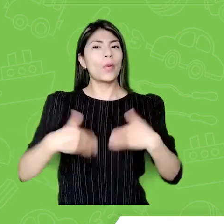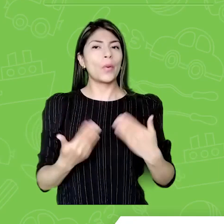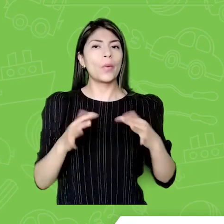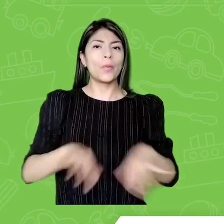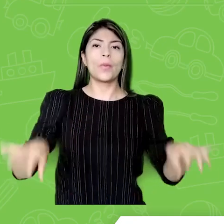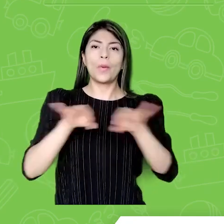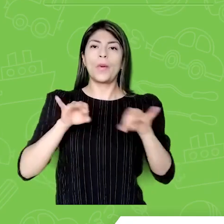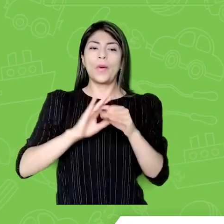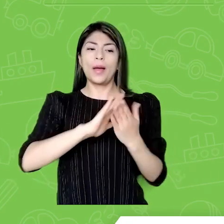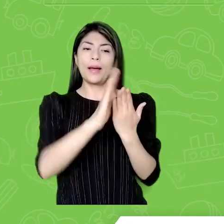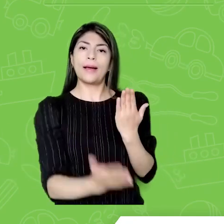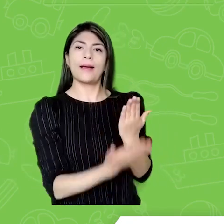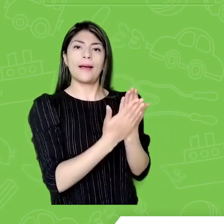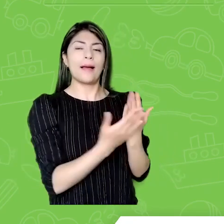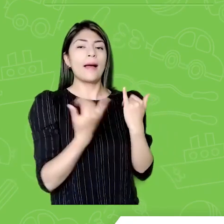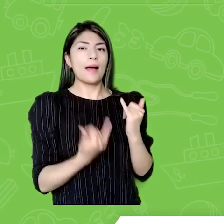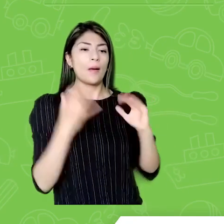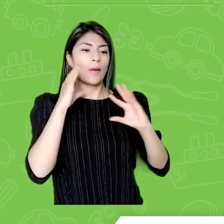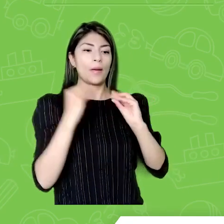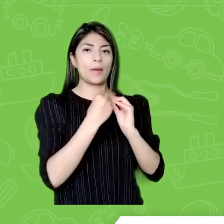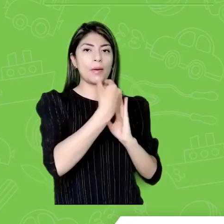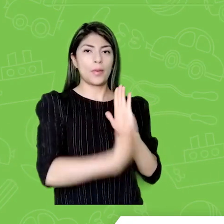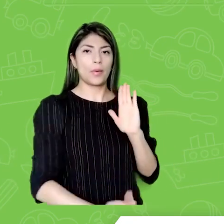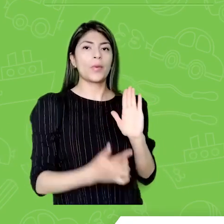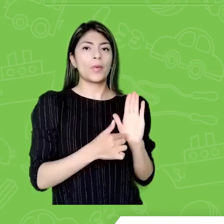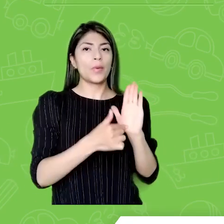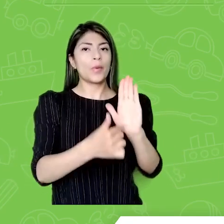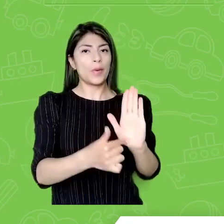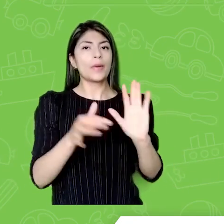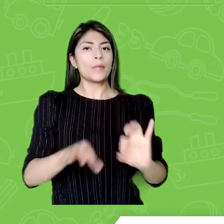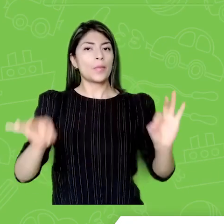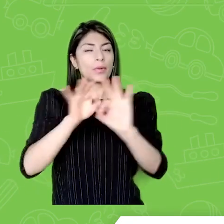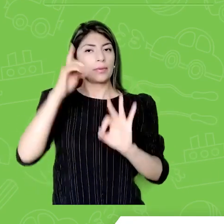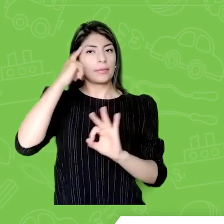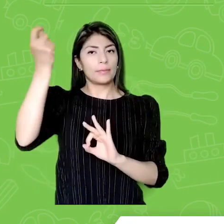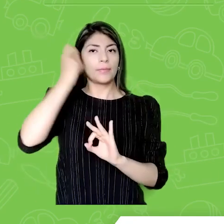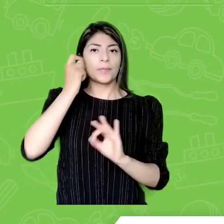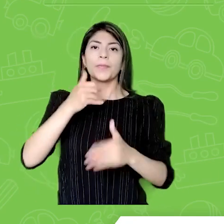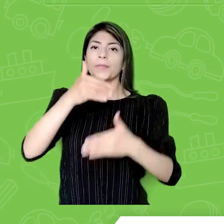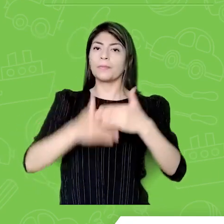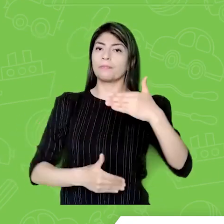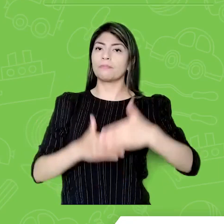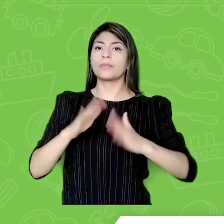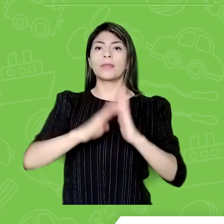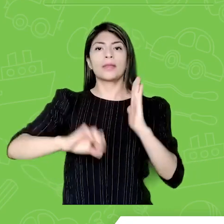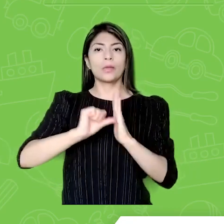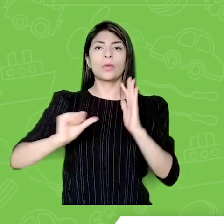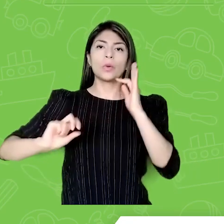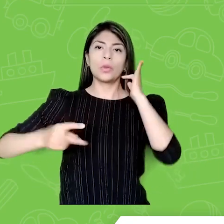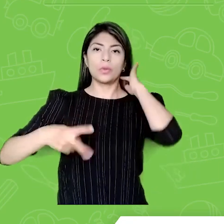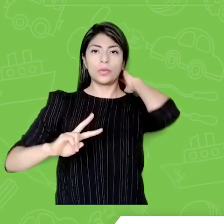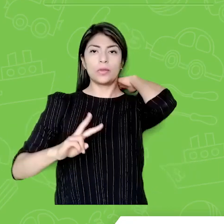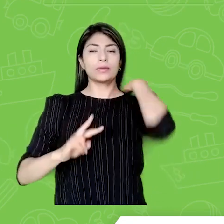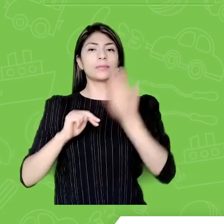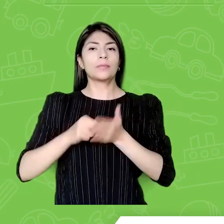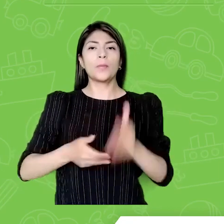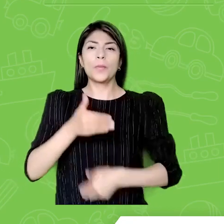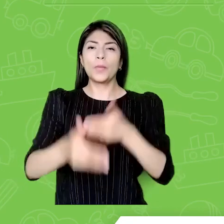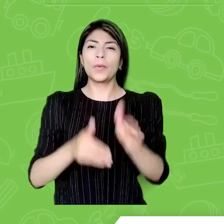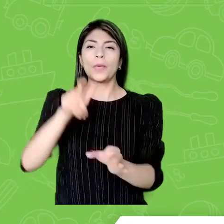apartes del anexo del presente acuerdo. Artículo 12. Procedimiento para las inscripciones.